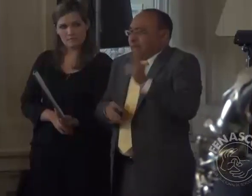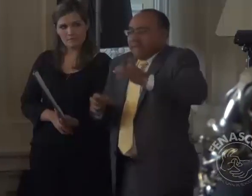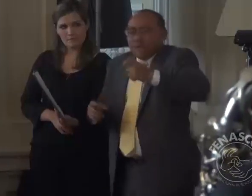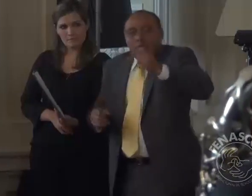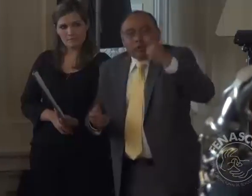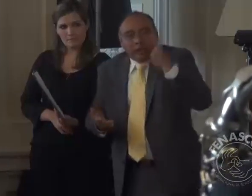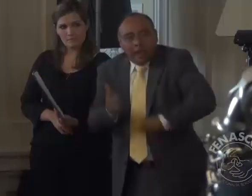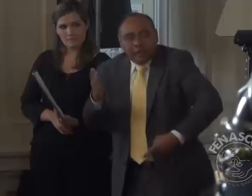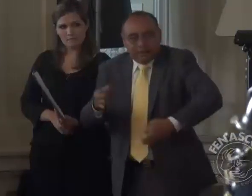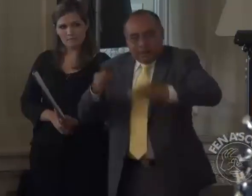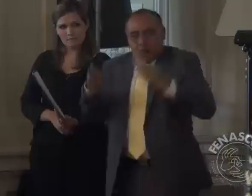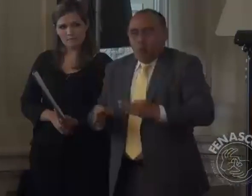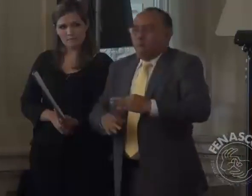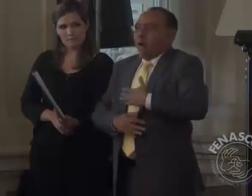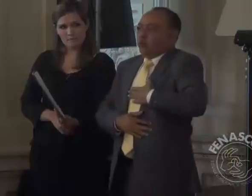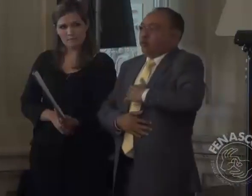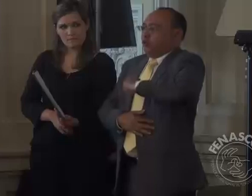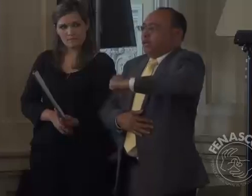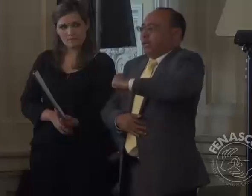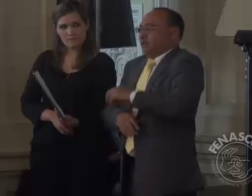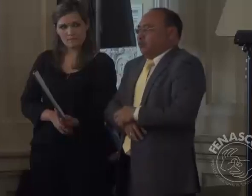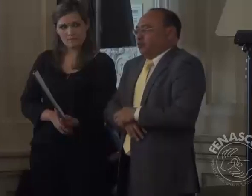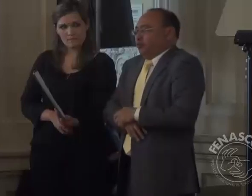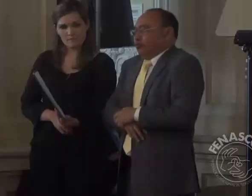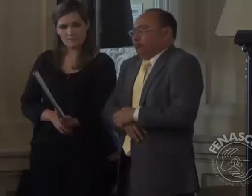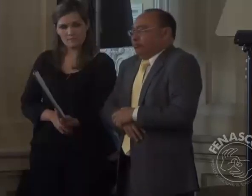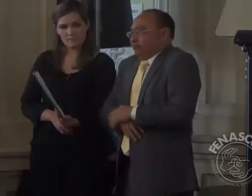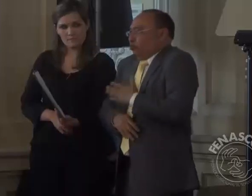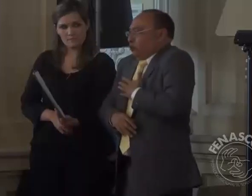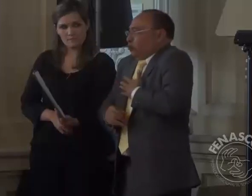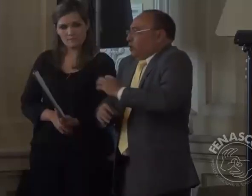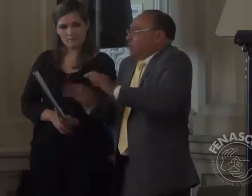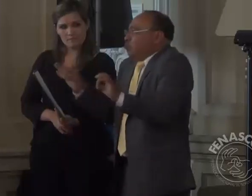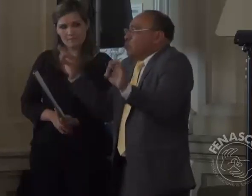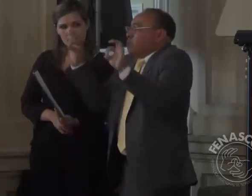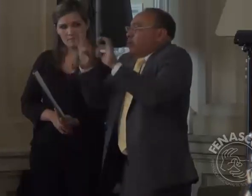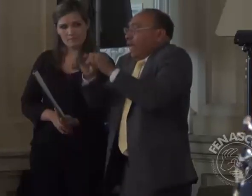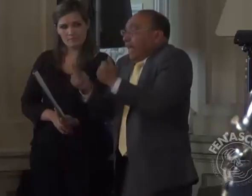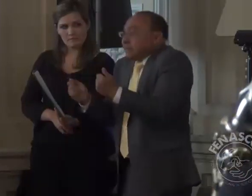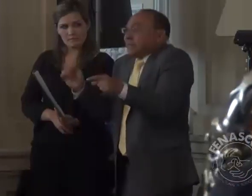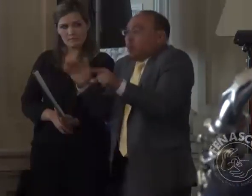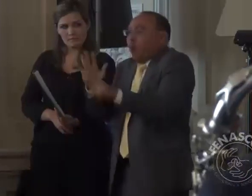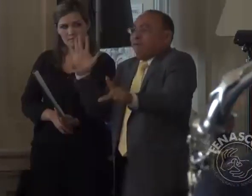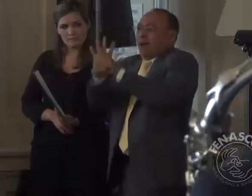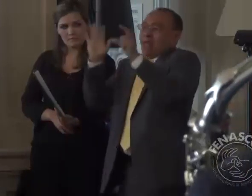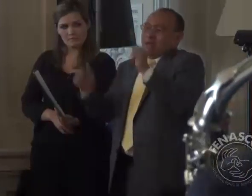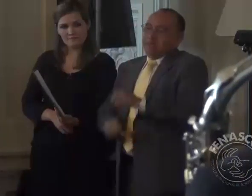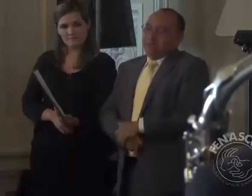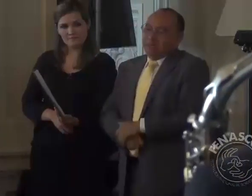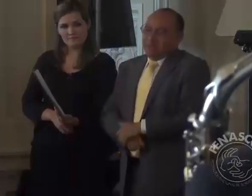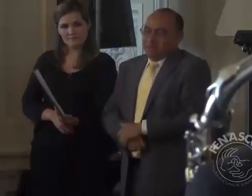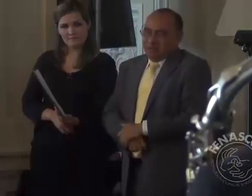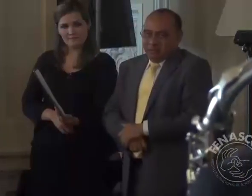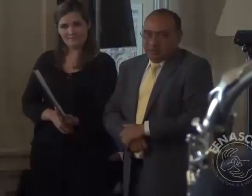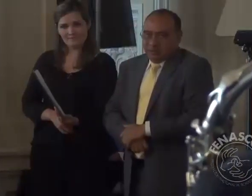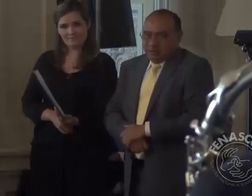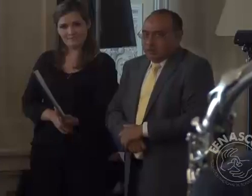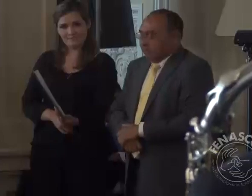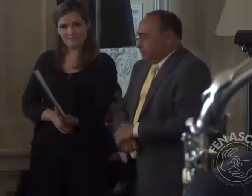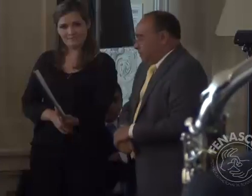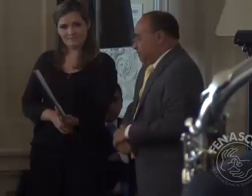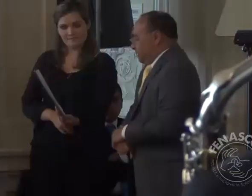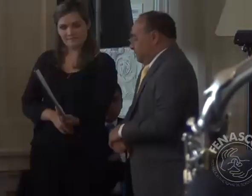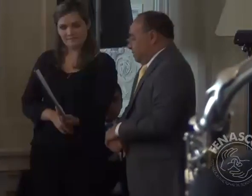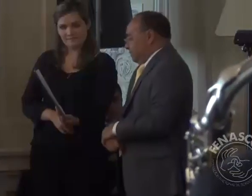a la necesidad de nosotros, y eso realmente está violando nuestros derechos. Nosotros lo que queremos es reconocimiento de nuestros